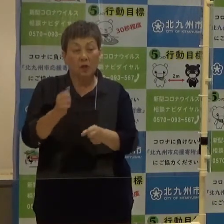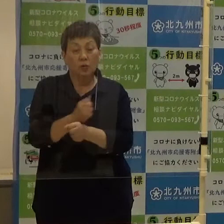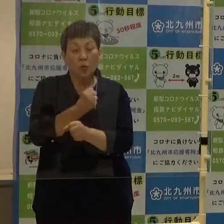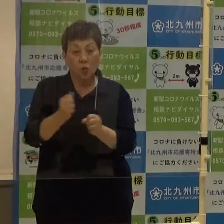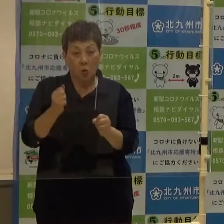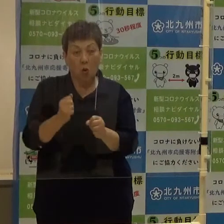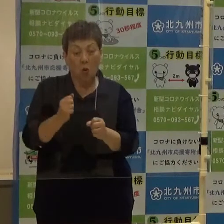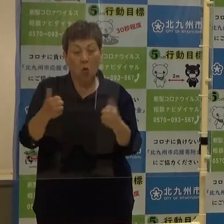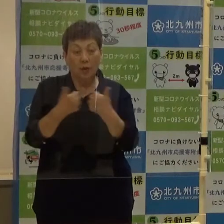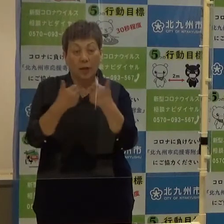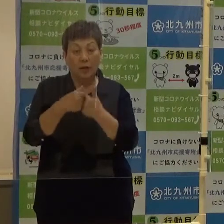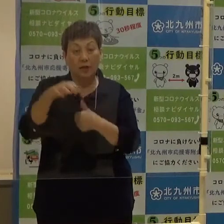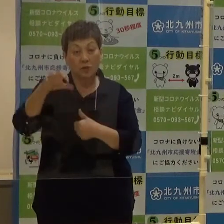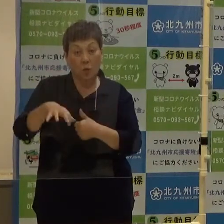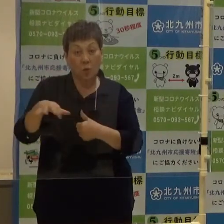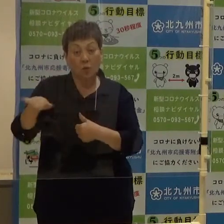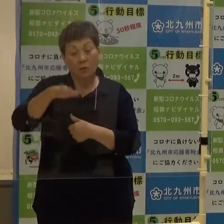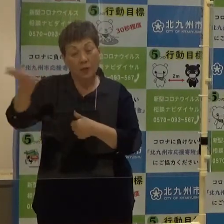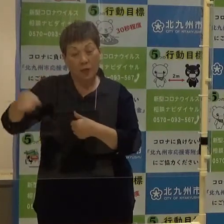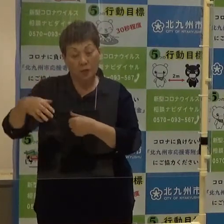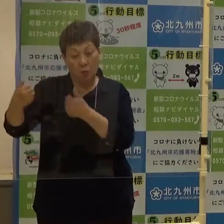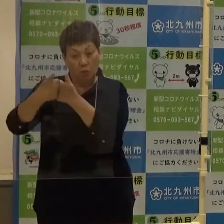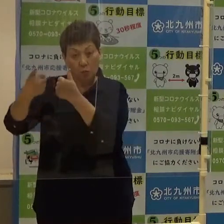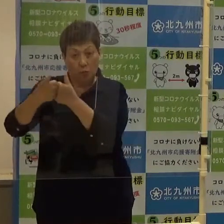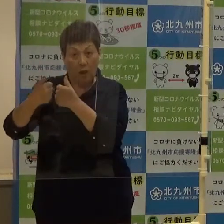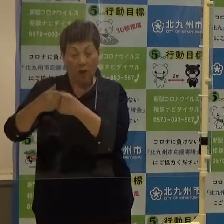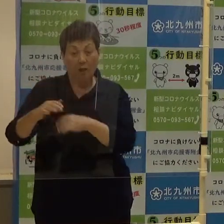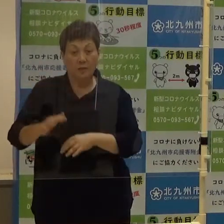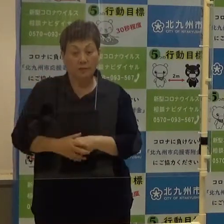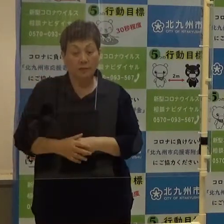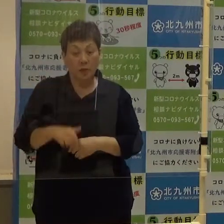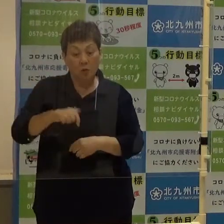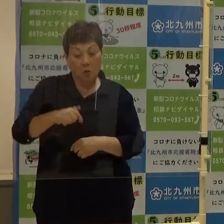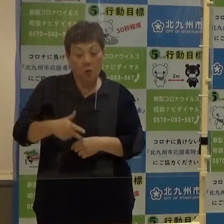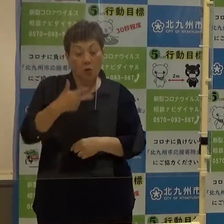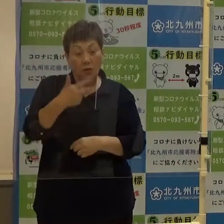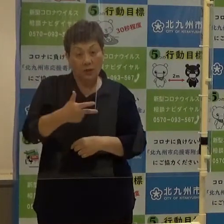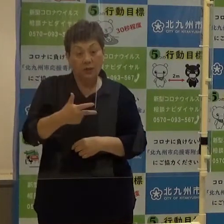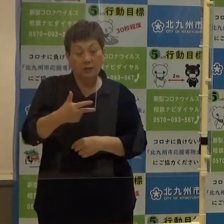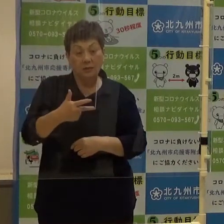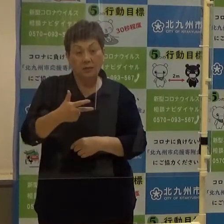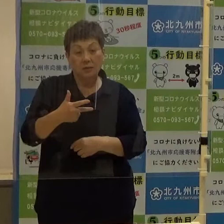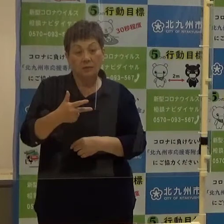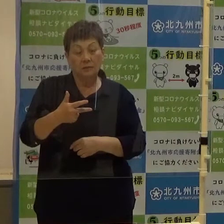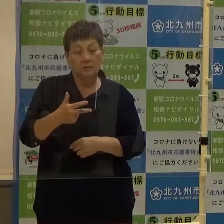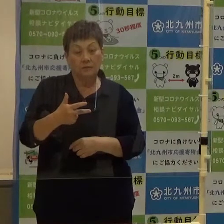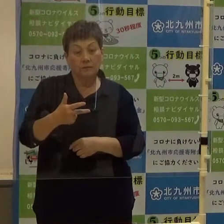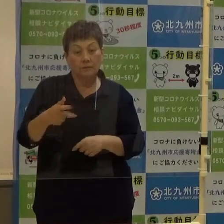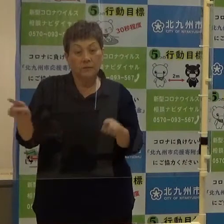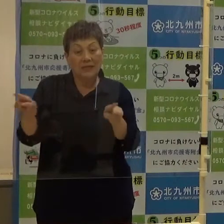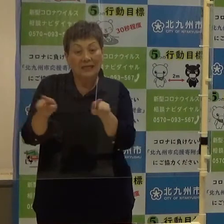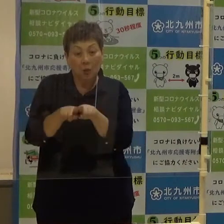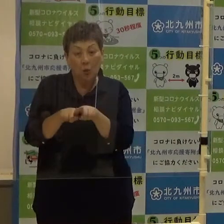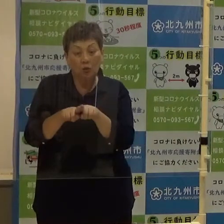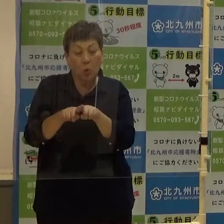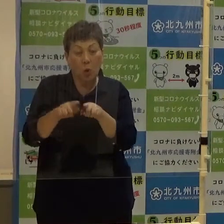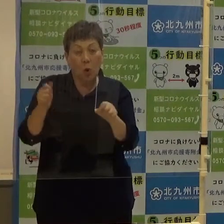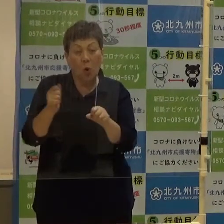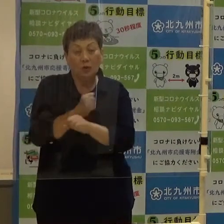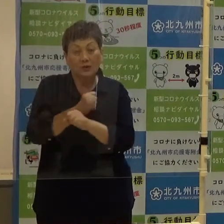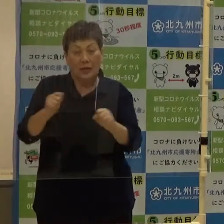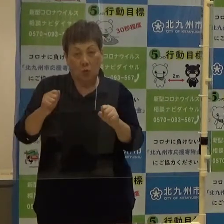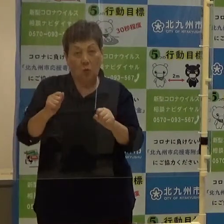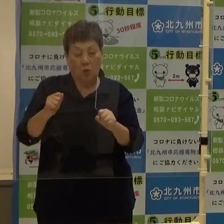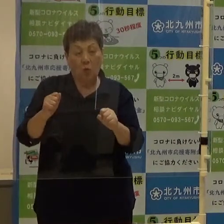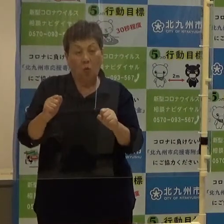相談をしておりまして、これは商工会議所と北九州市の、まあ、言うなれば共同作業